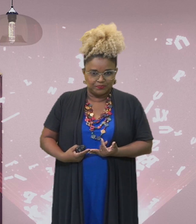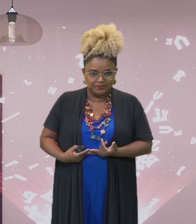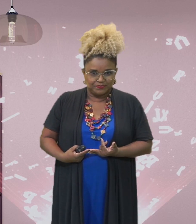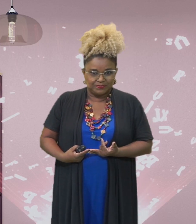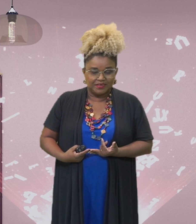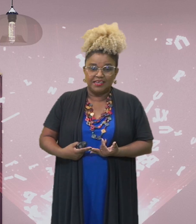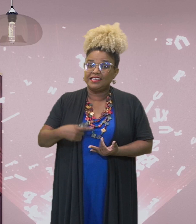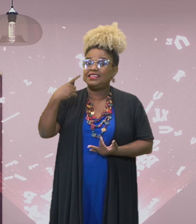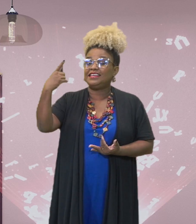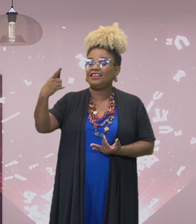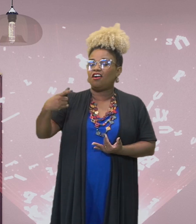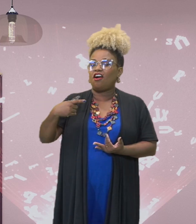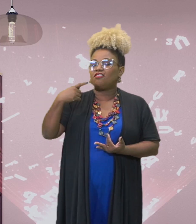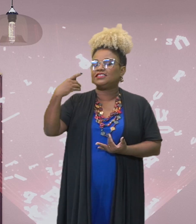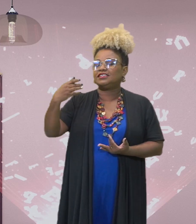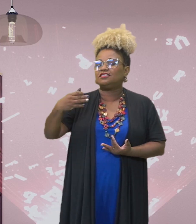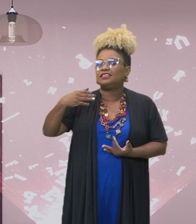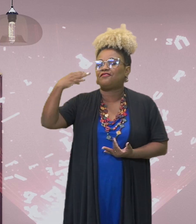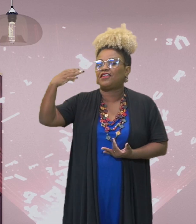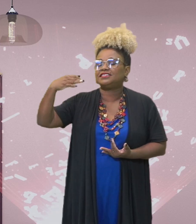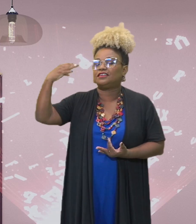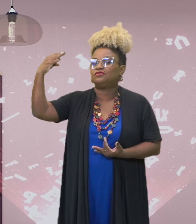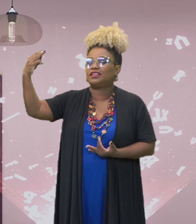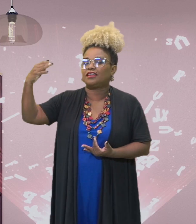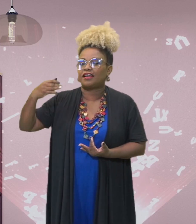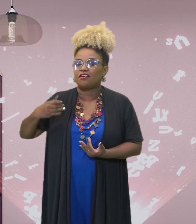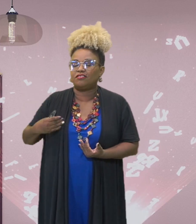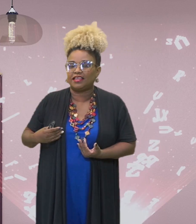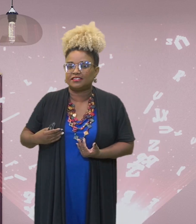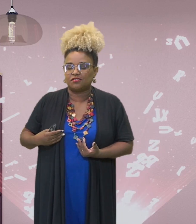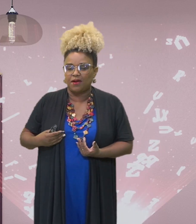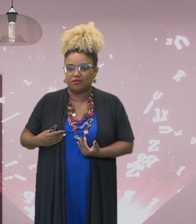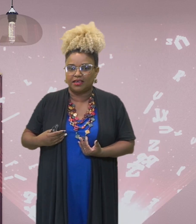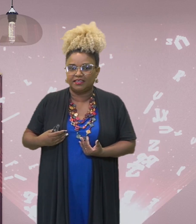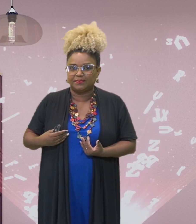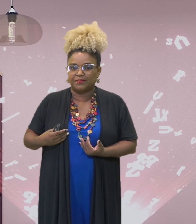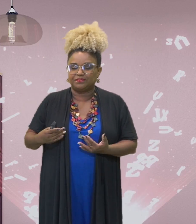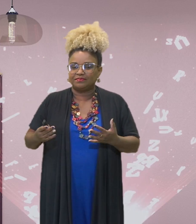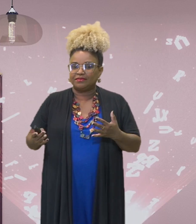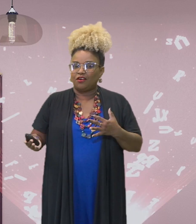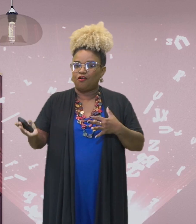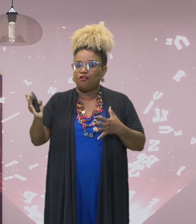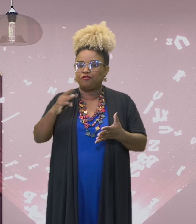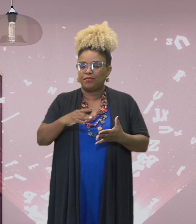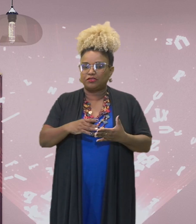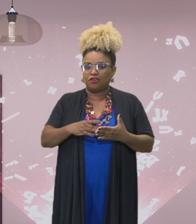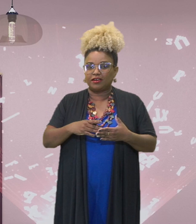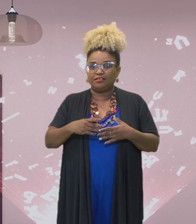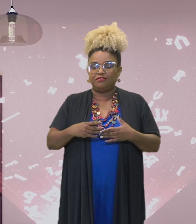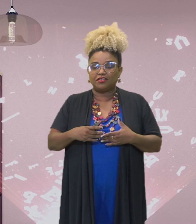negro. E logo em seguida, na fase adulta, o que acontece com o Macunaíma? Houve uma troca, ele fica o